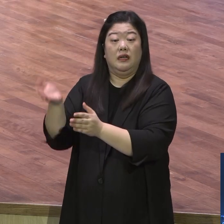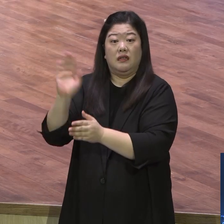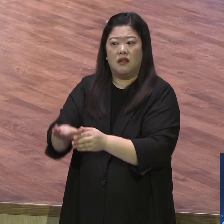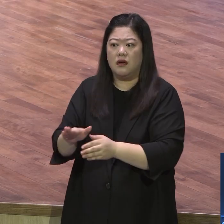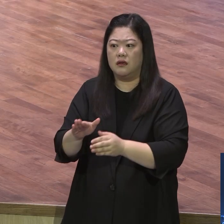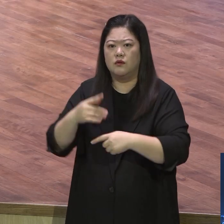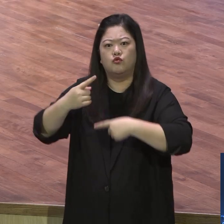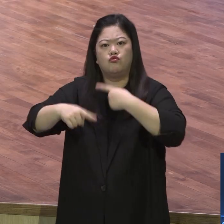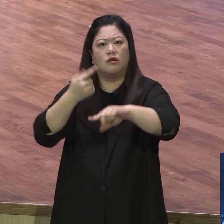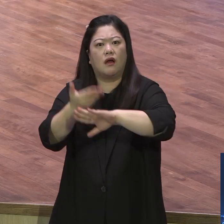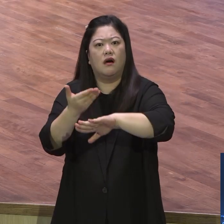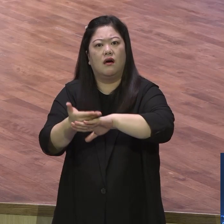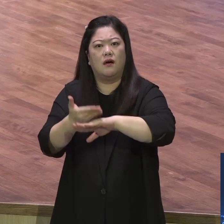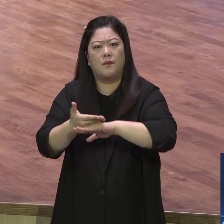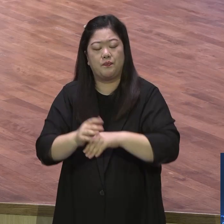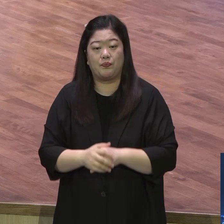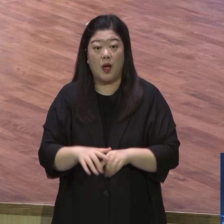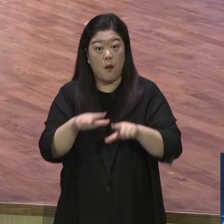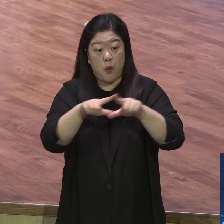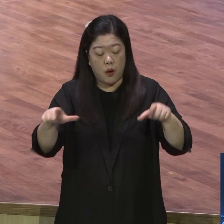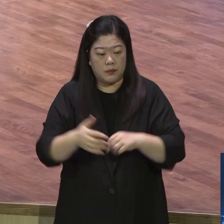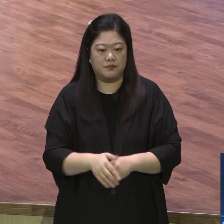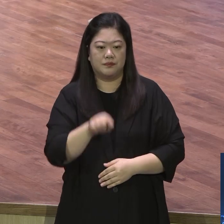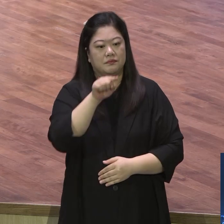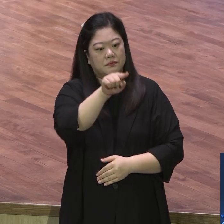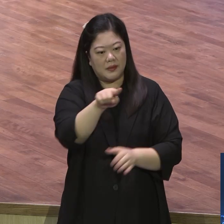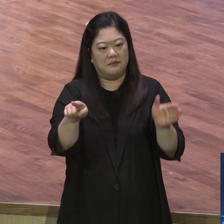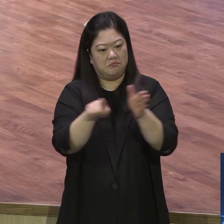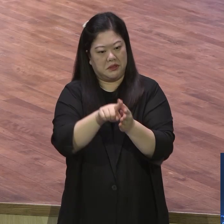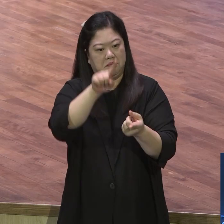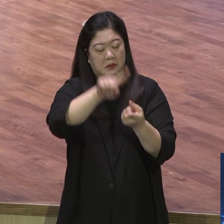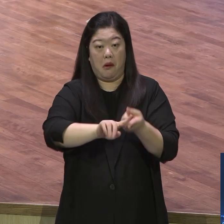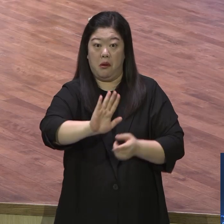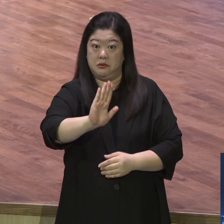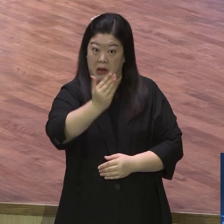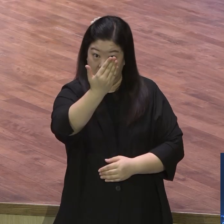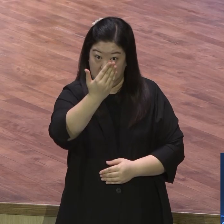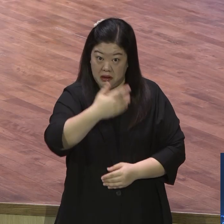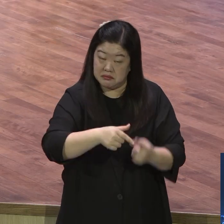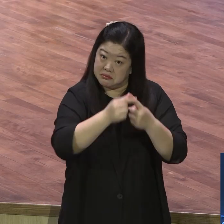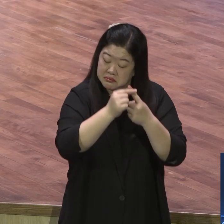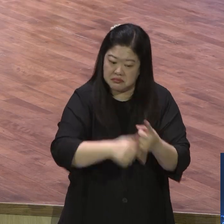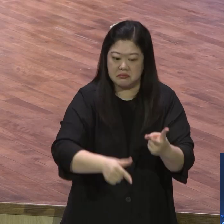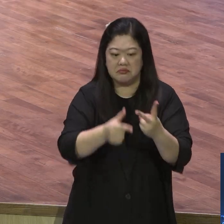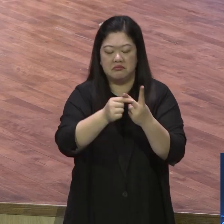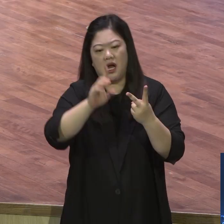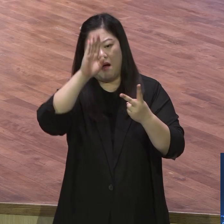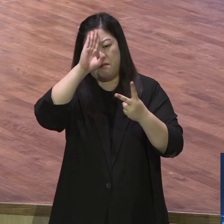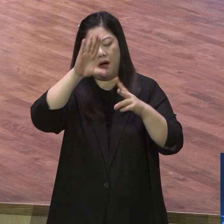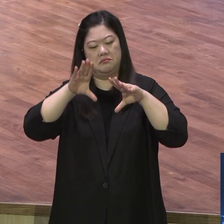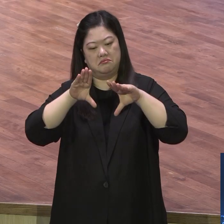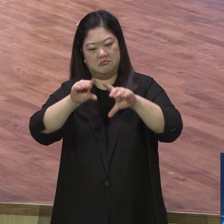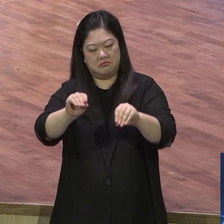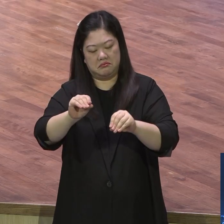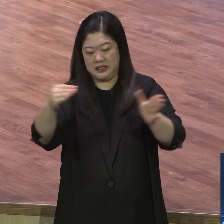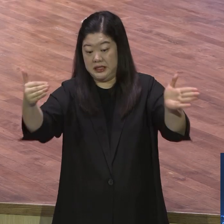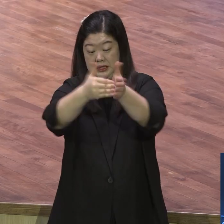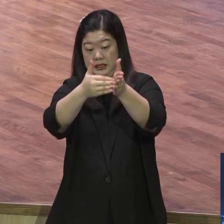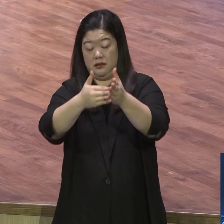평상시 같으면 너 믿음대로 될 죄다 뭐 그것도 아니면 너 병이 나았느니라 그렇게 평상시에는